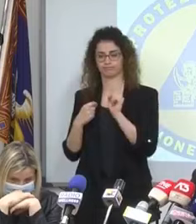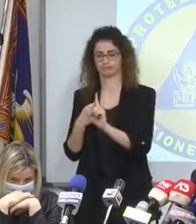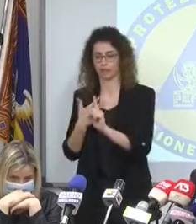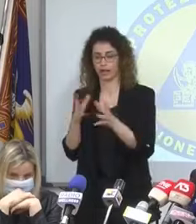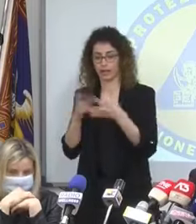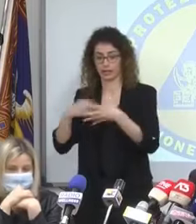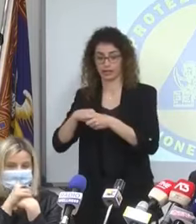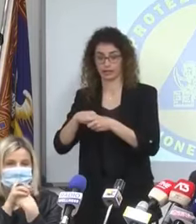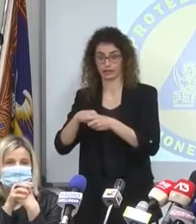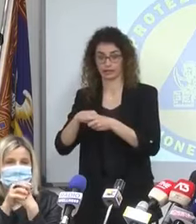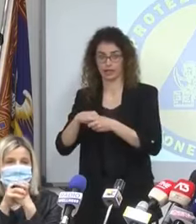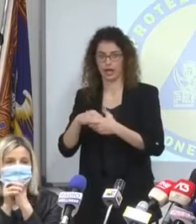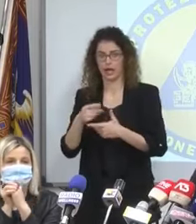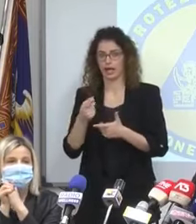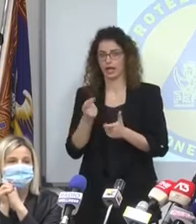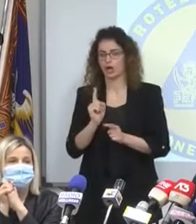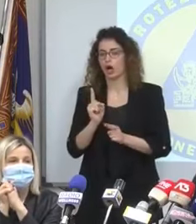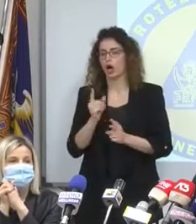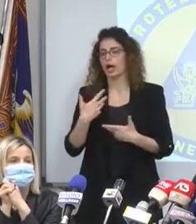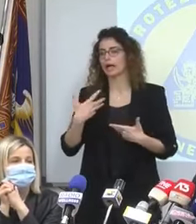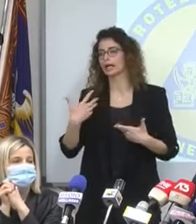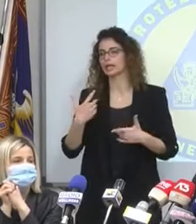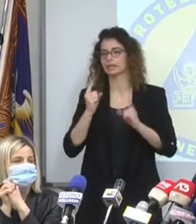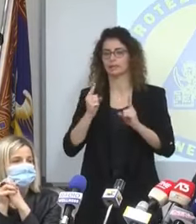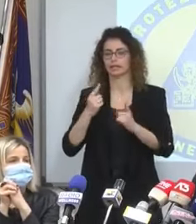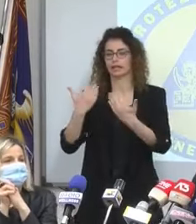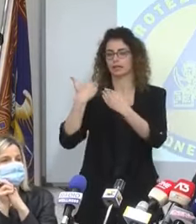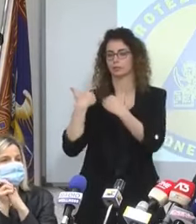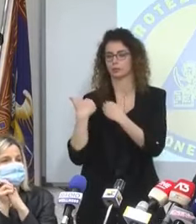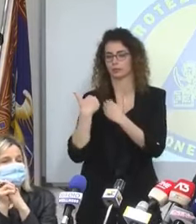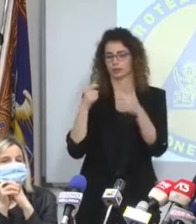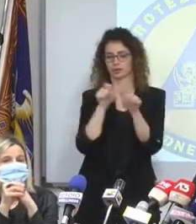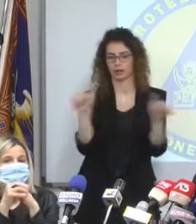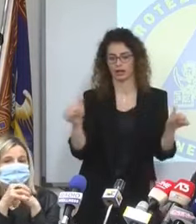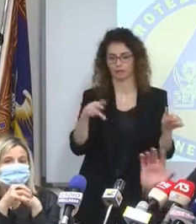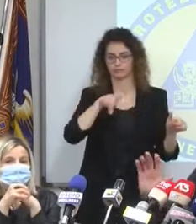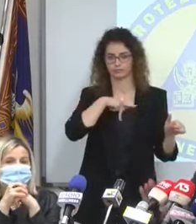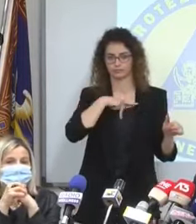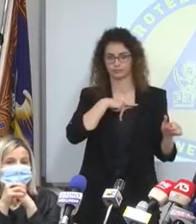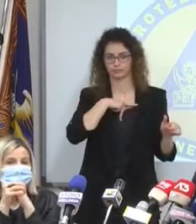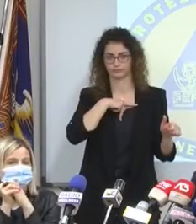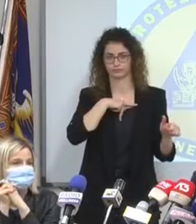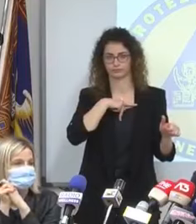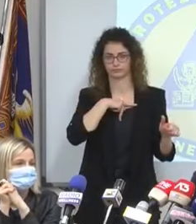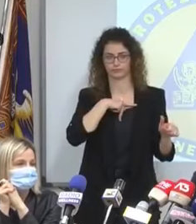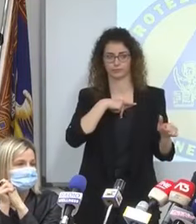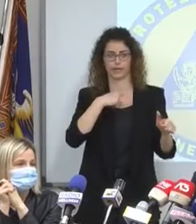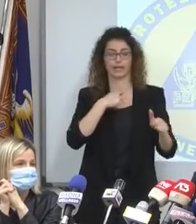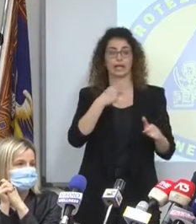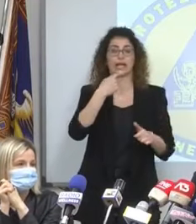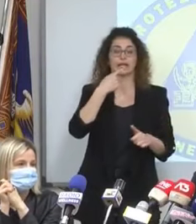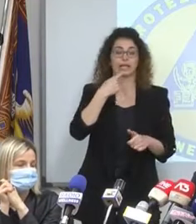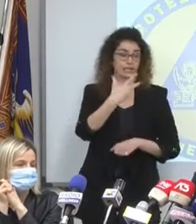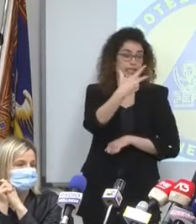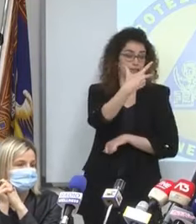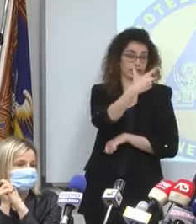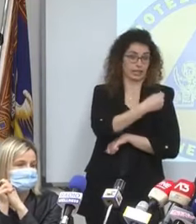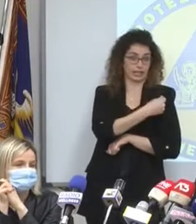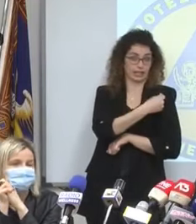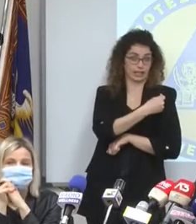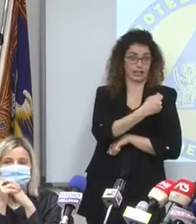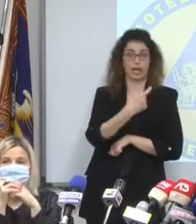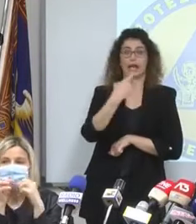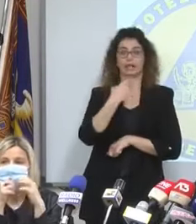punto, sono responsabilità individuali di chi si fa vaccinare, che non ha meno colpe di chi lo vaccina, eh?